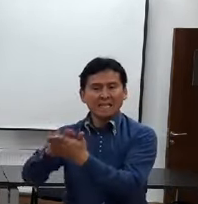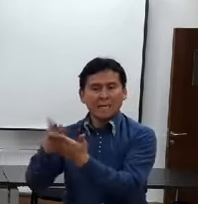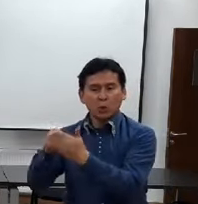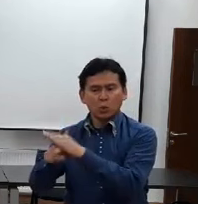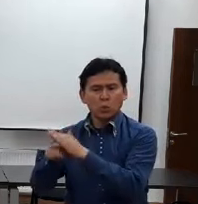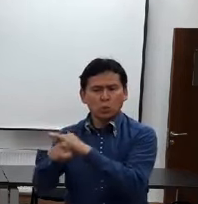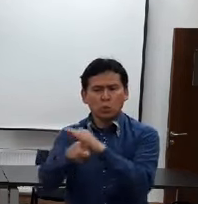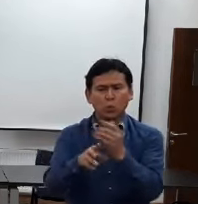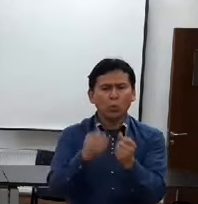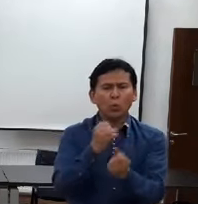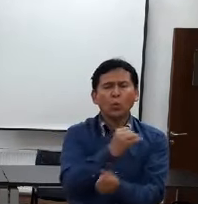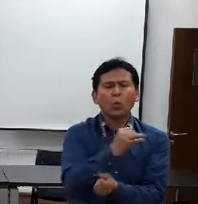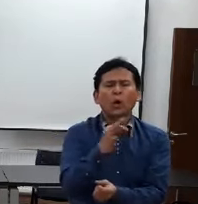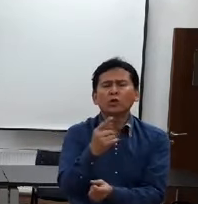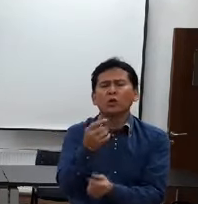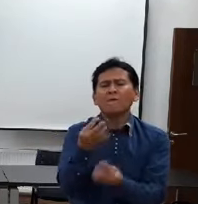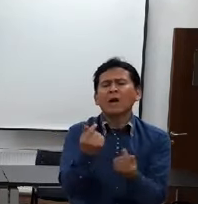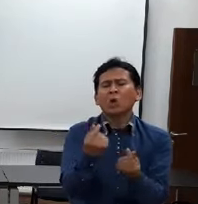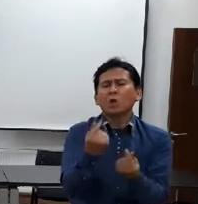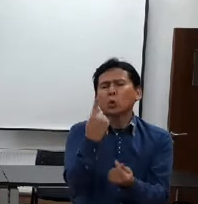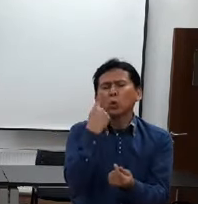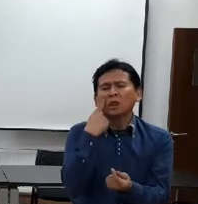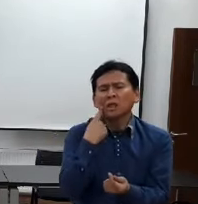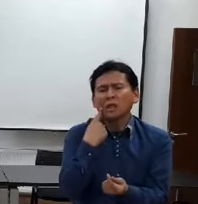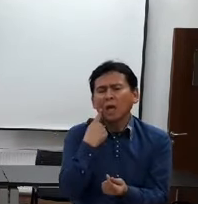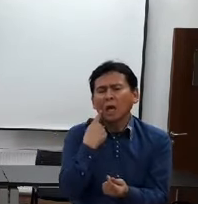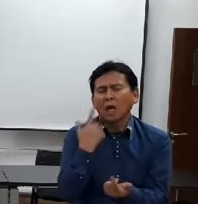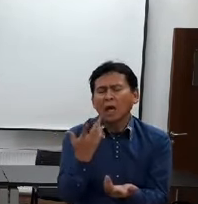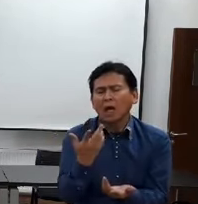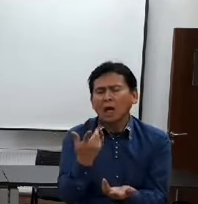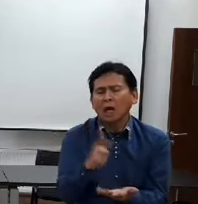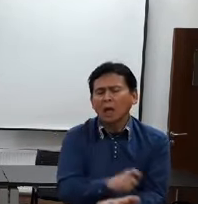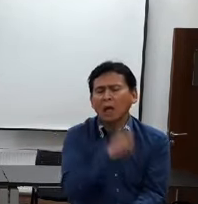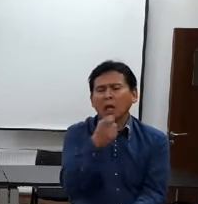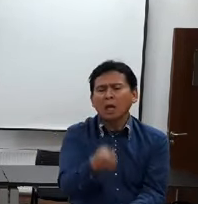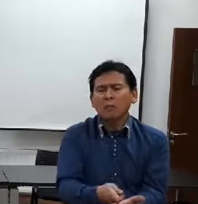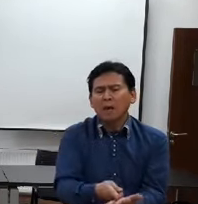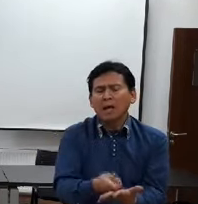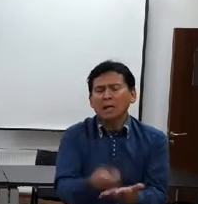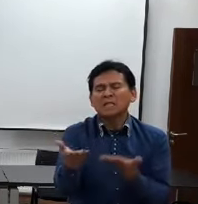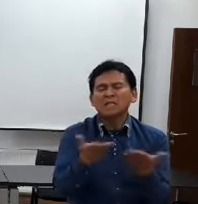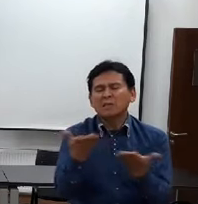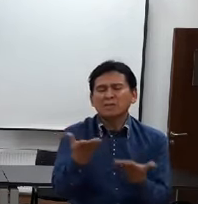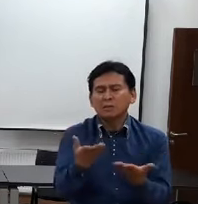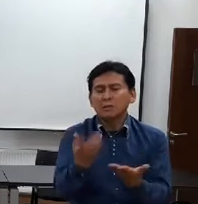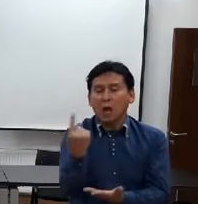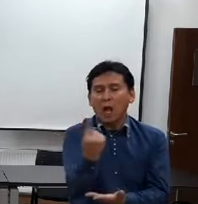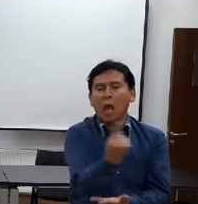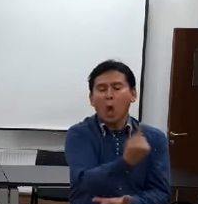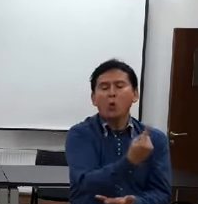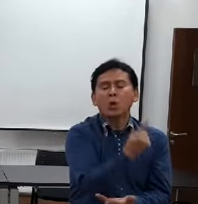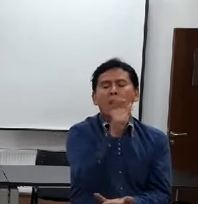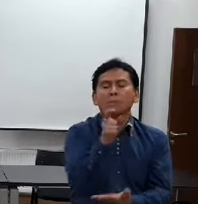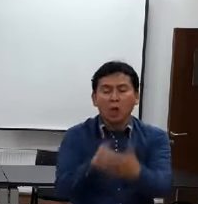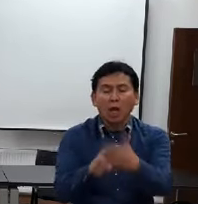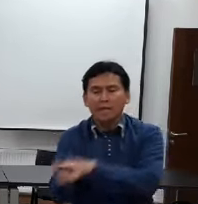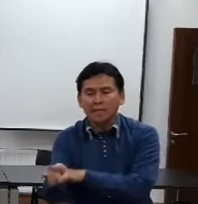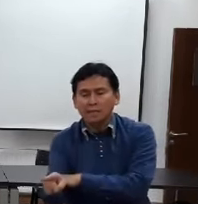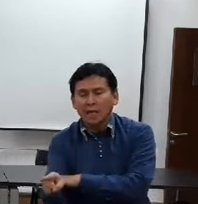región ¿cuánto es el valor diario digamos que paga el servicio de salud por cada uno de los pacientes que tienen que